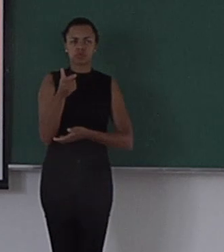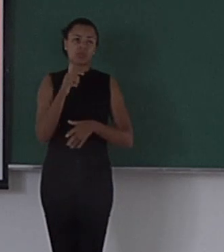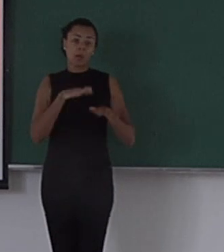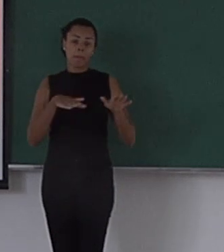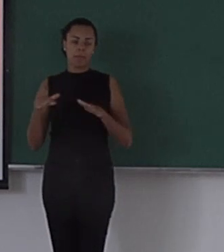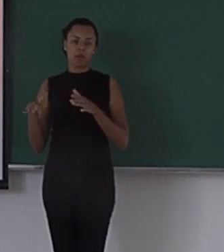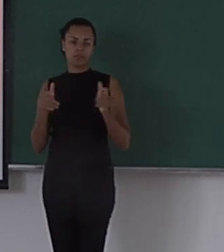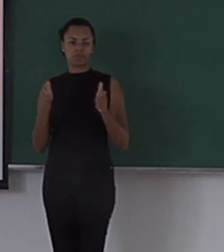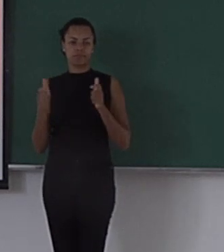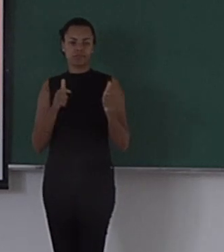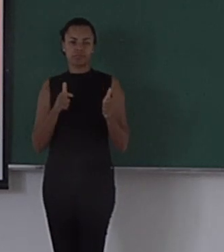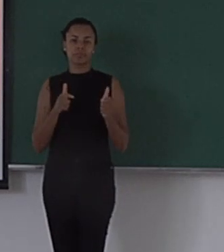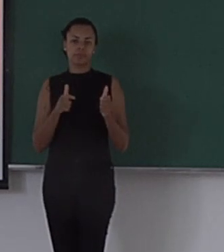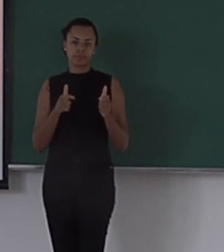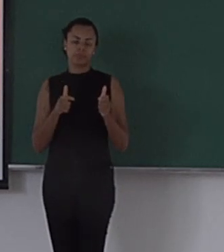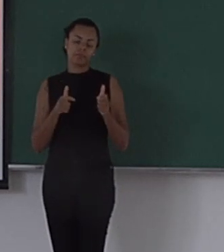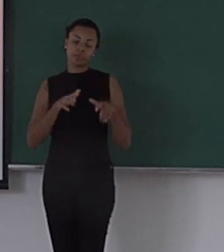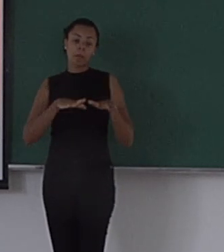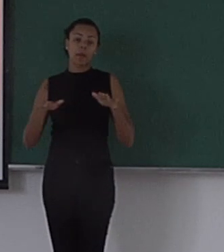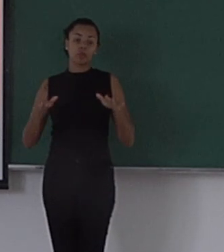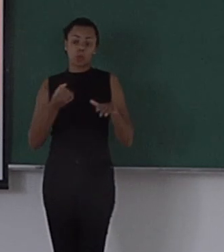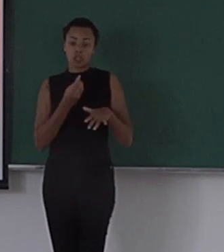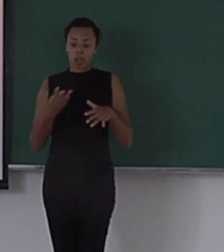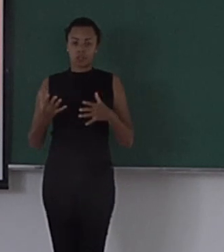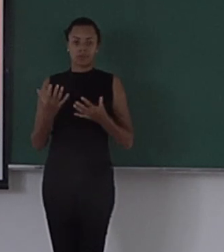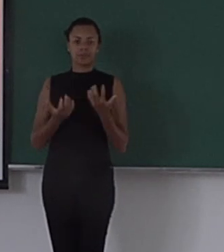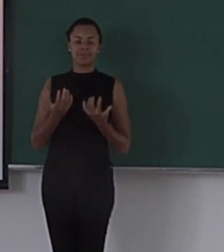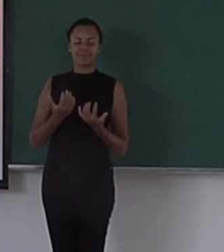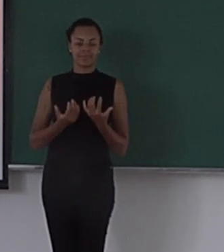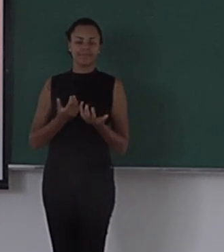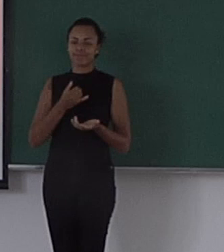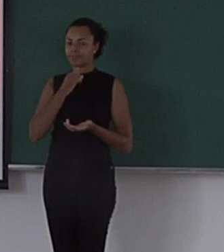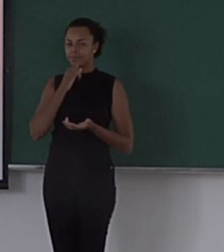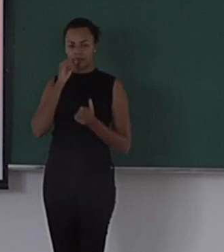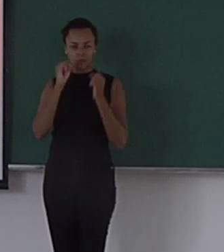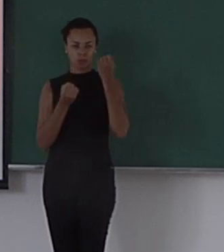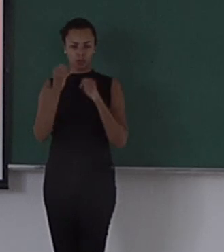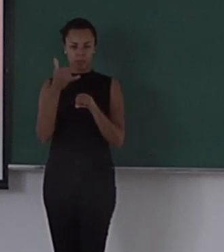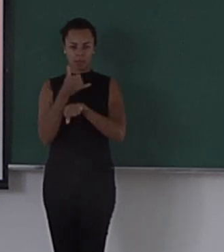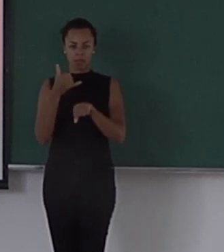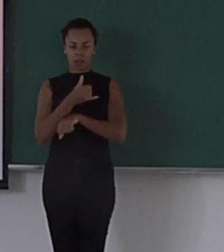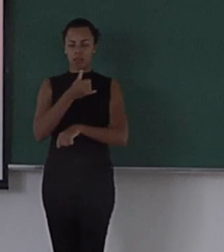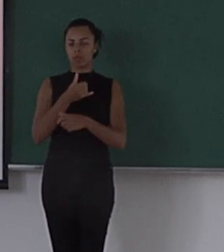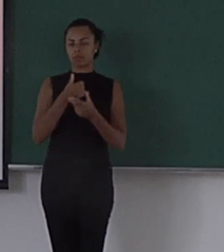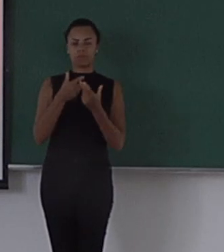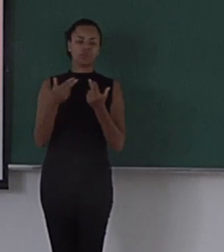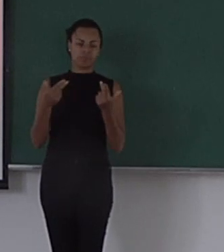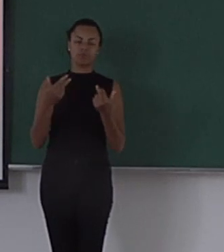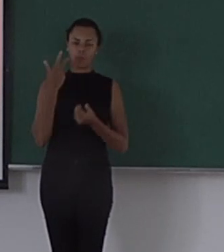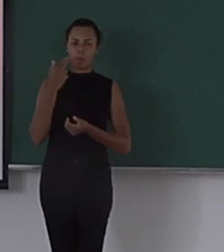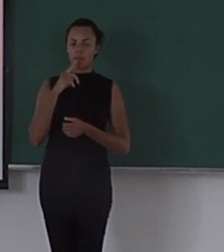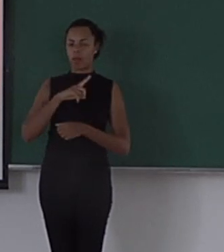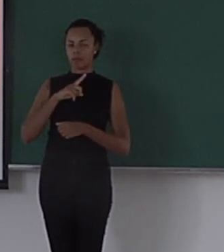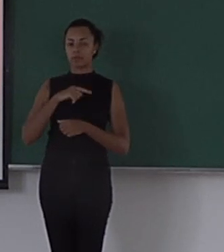do volume da substância da contaminação. Então, por exemplo, nessas indústrias de metais pesados e tal, é muito frequente ter